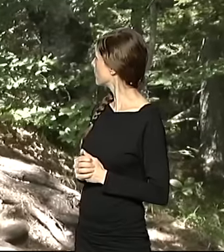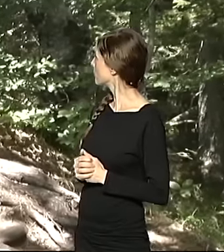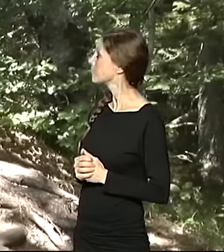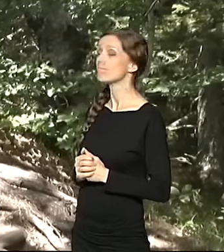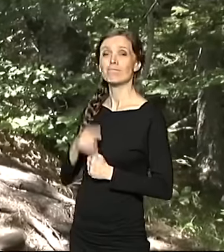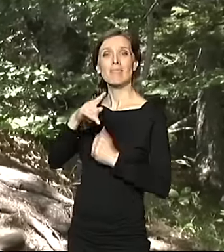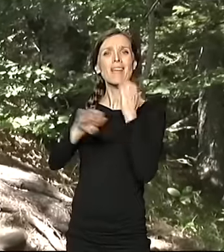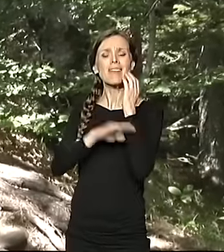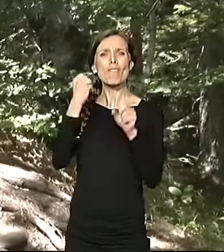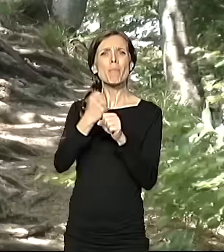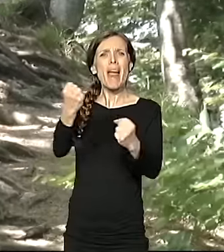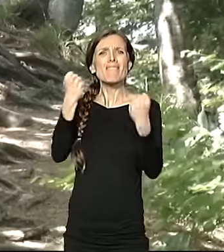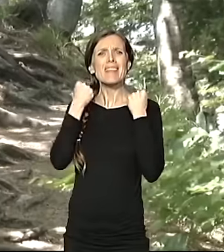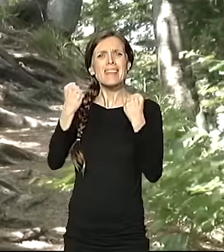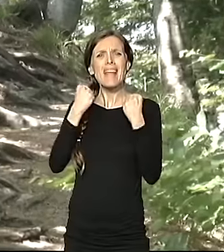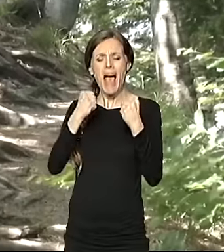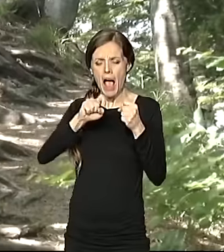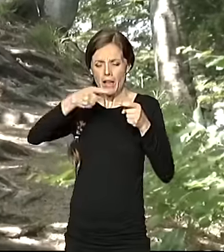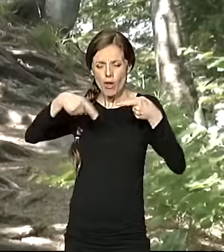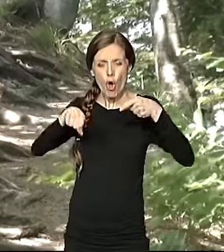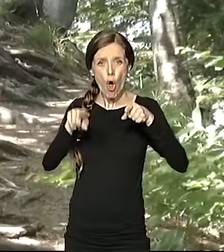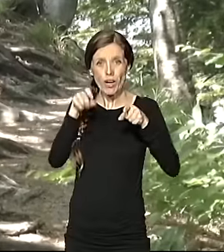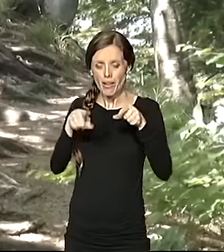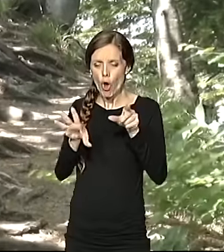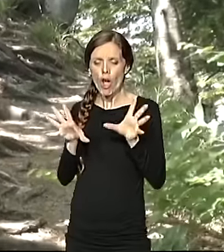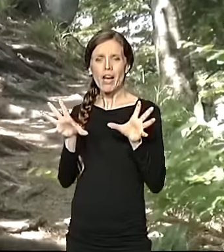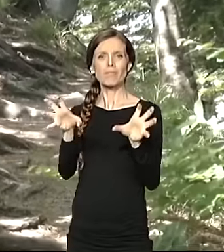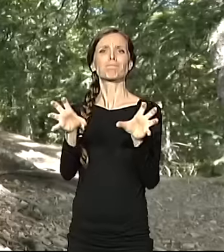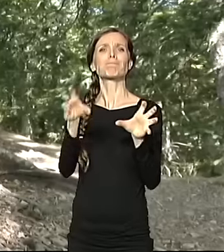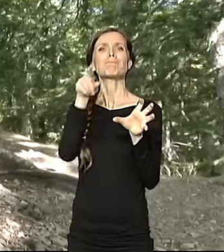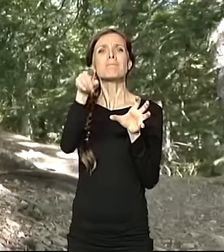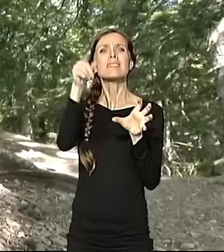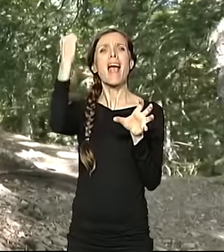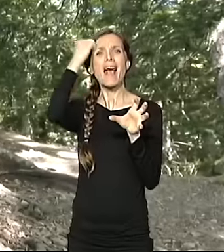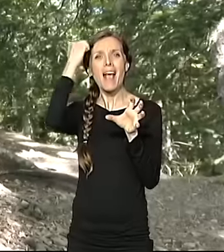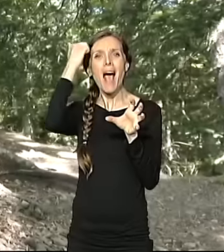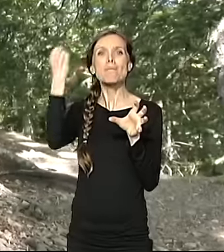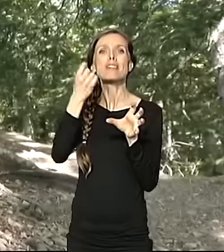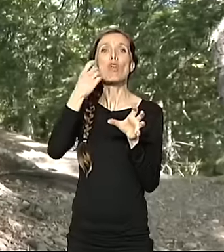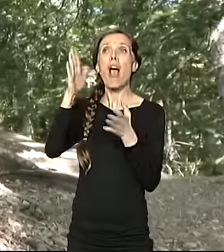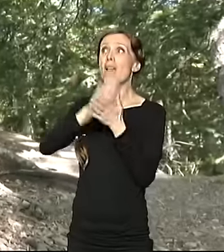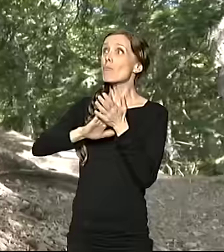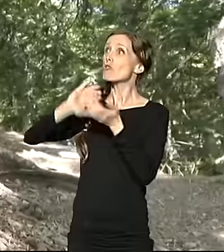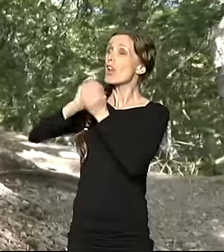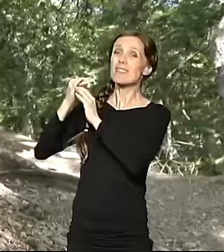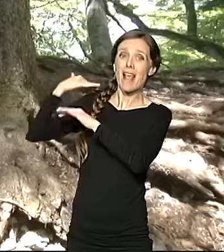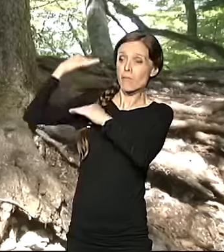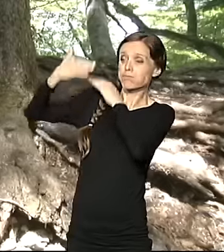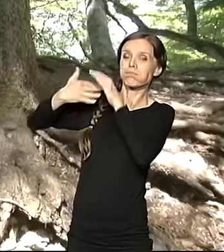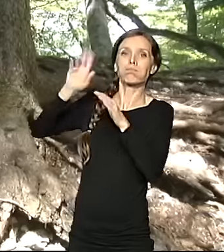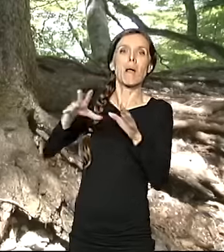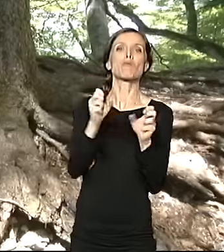Drvo razvija jak korenom sistem kojim se hvata za sten, za kamen, kako bi se oduprilo naletu snežne lavine i opstalo u